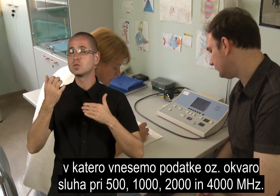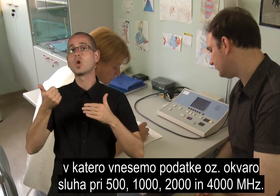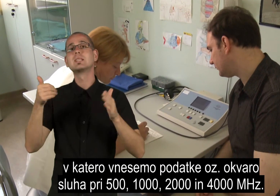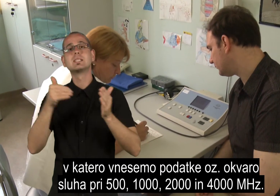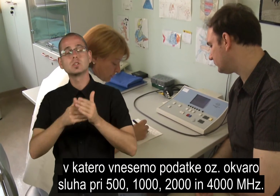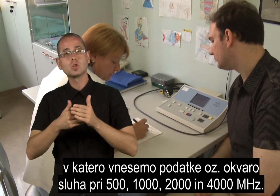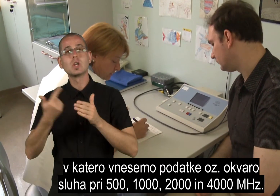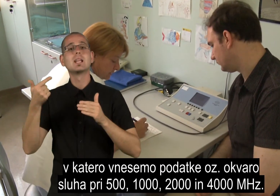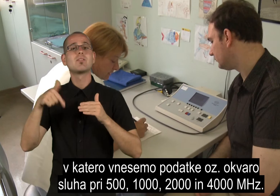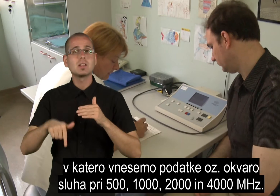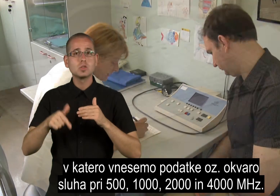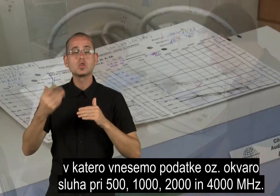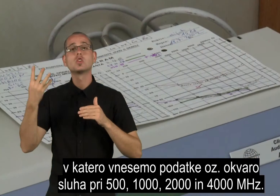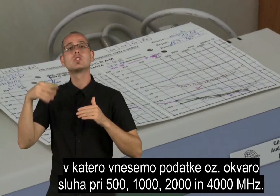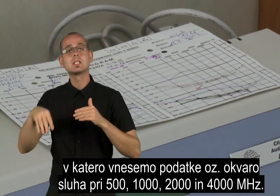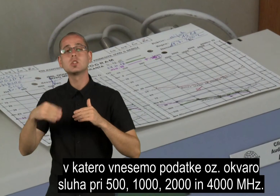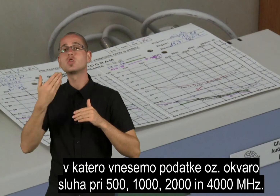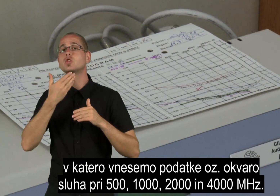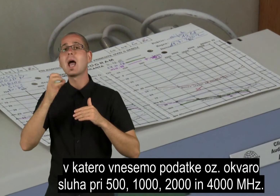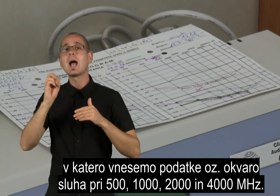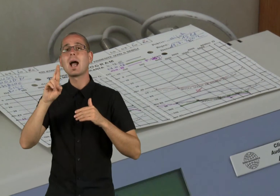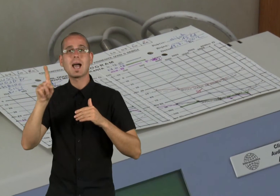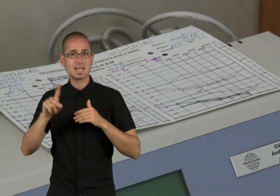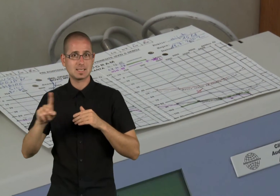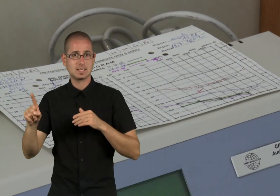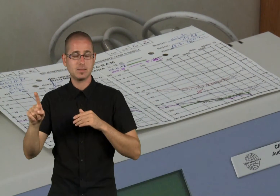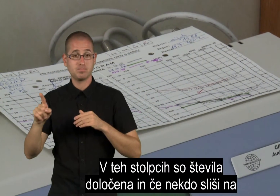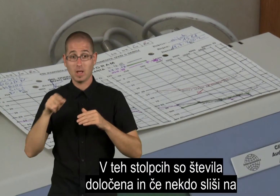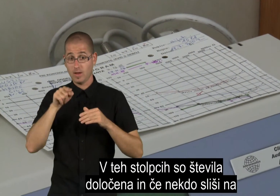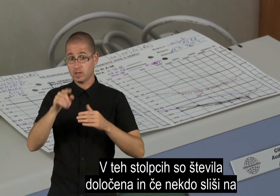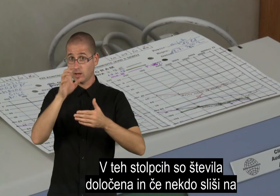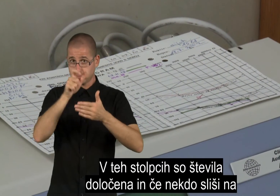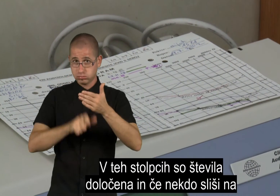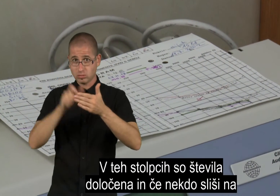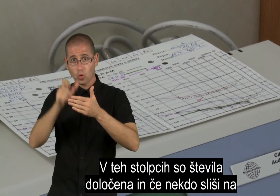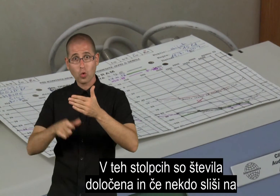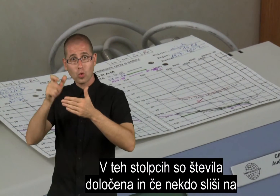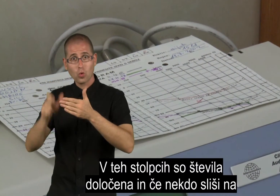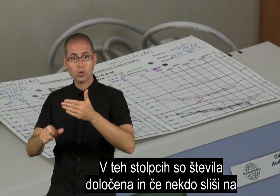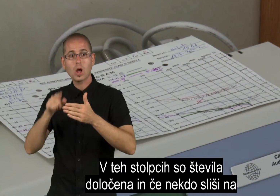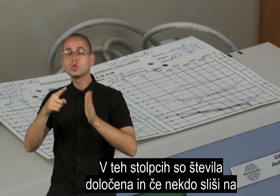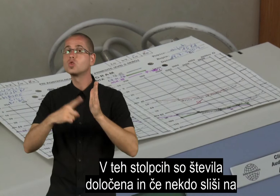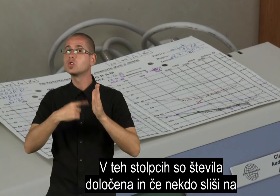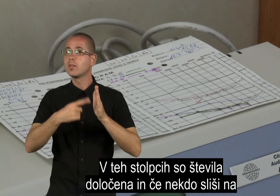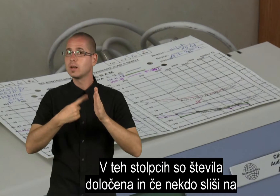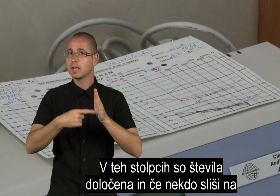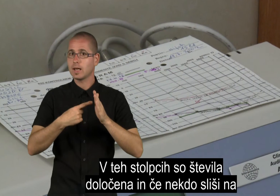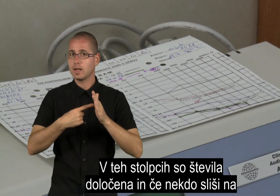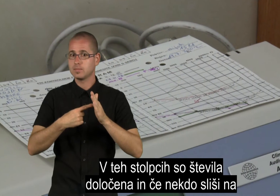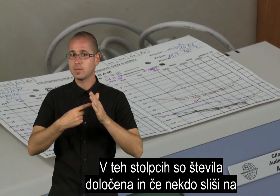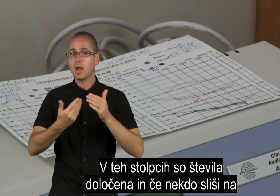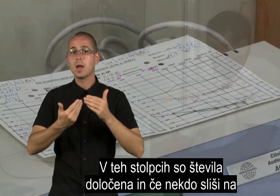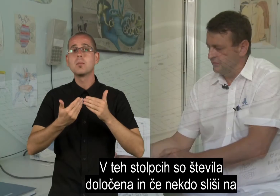500, 1000, 2000 in 4000 Hz. V teh kolonah so